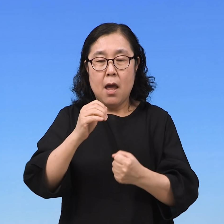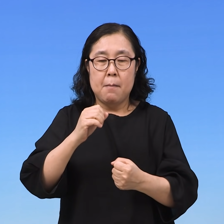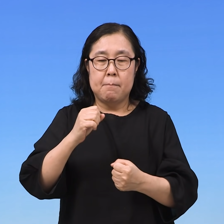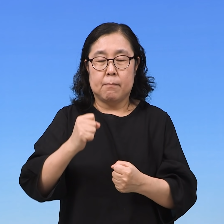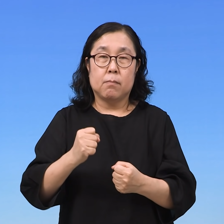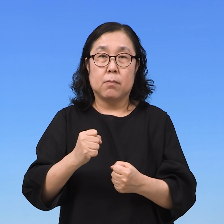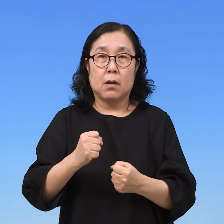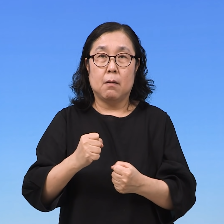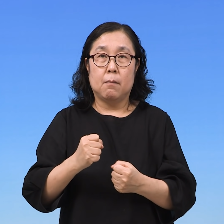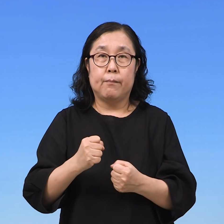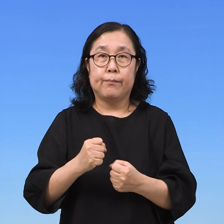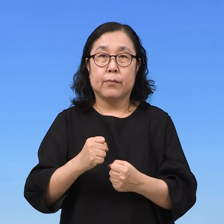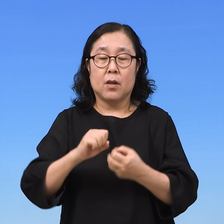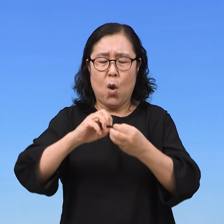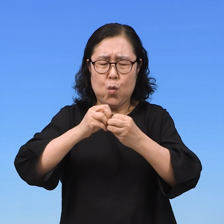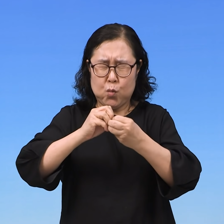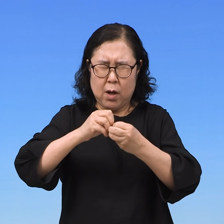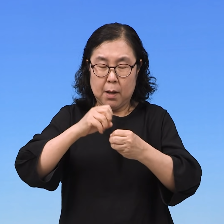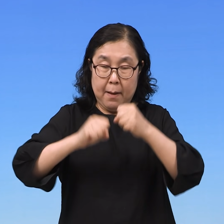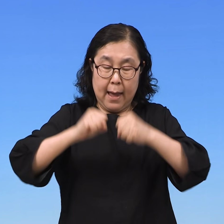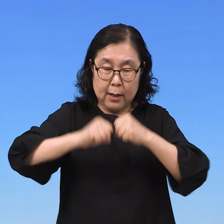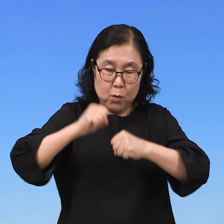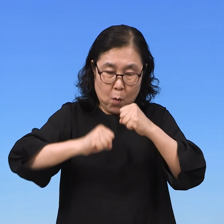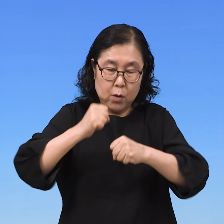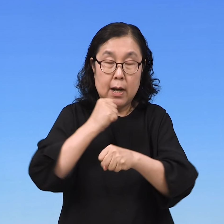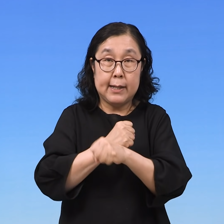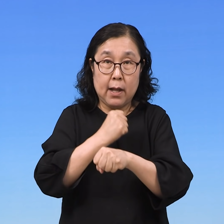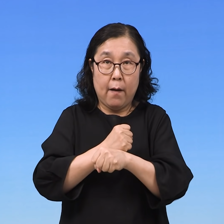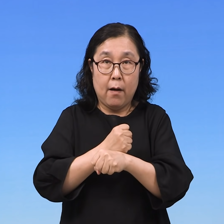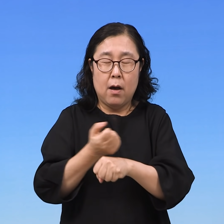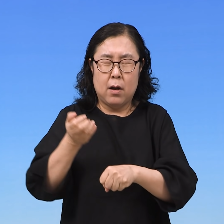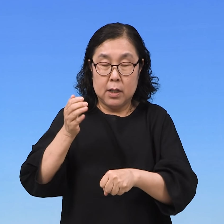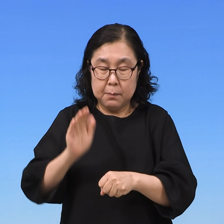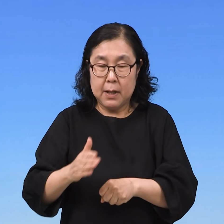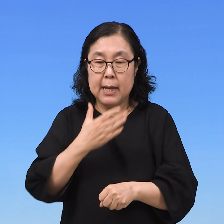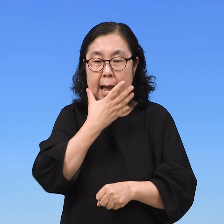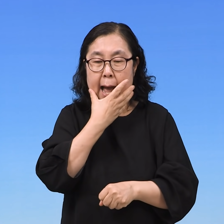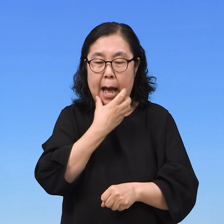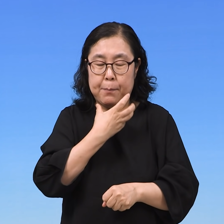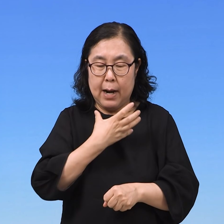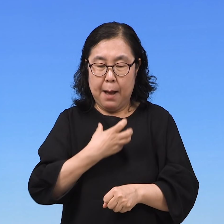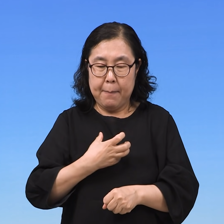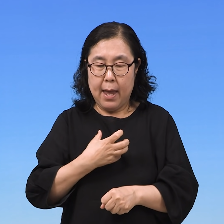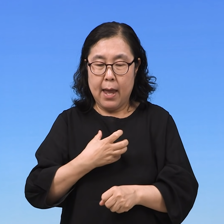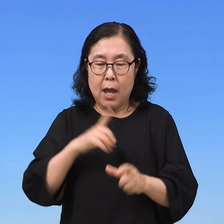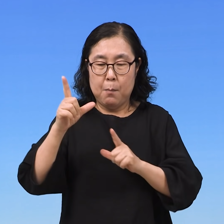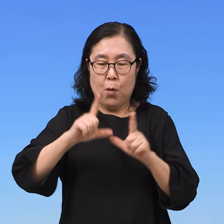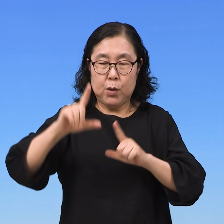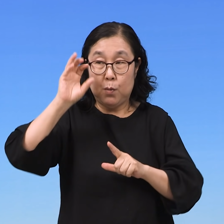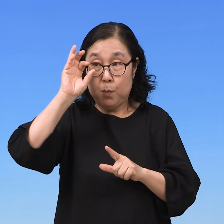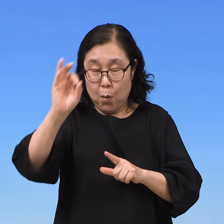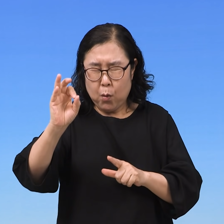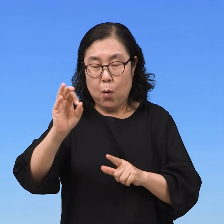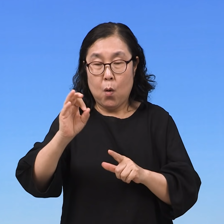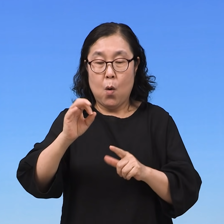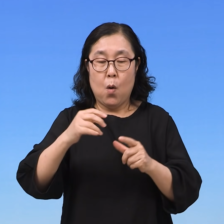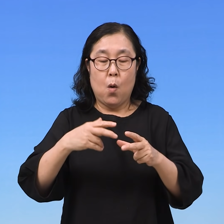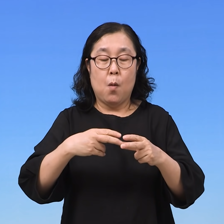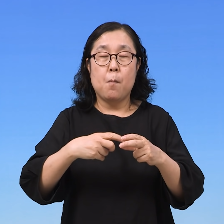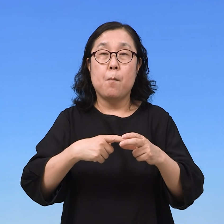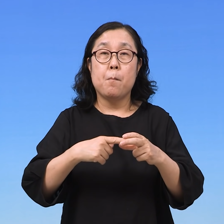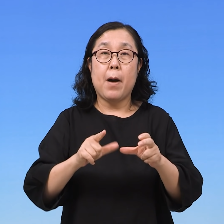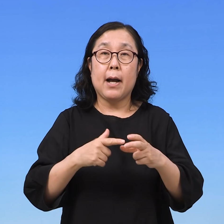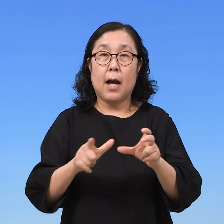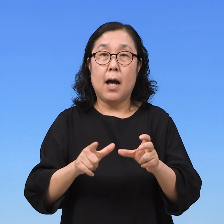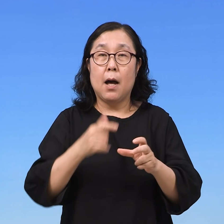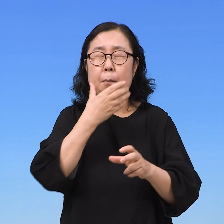무모한 행동이 나오는 거 아닙니까? 그런데 저는 이 무모한 아브라함의 모습을 보면서 마가복음 3장에 나오는 예수님